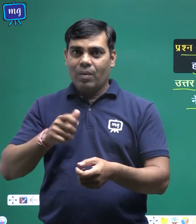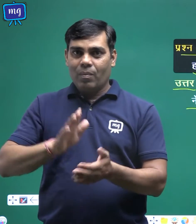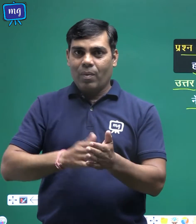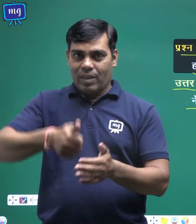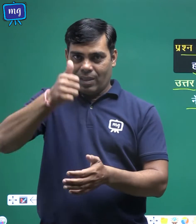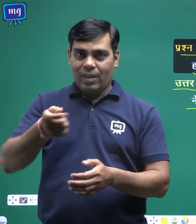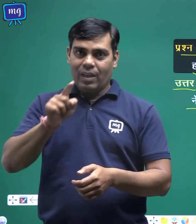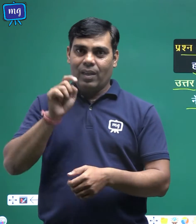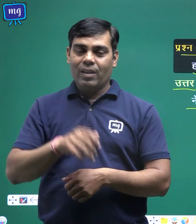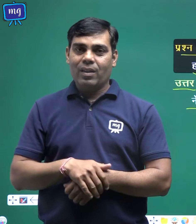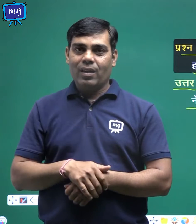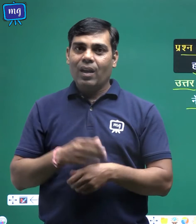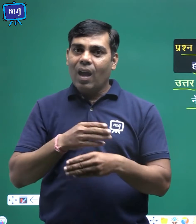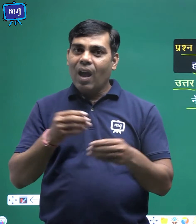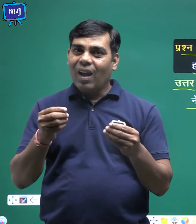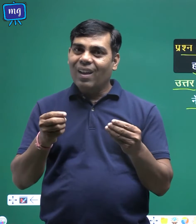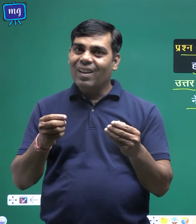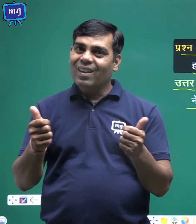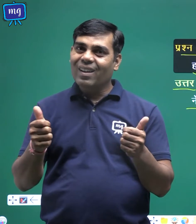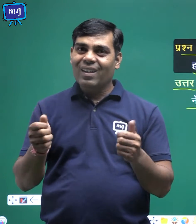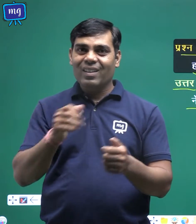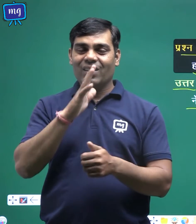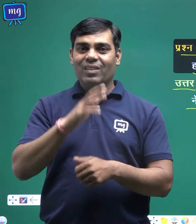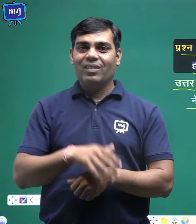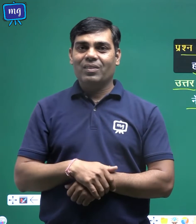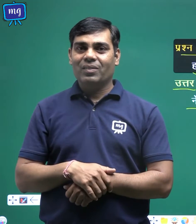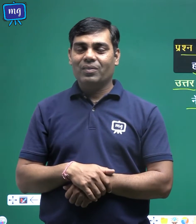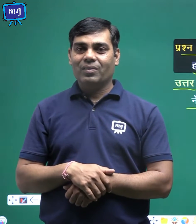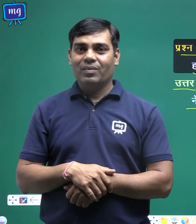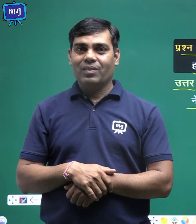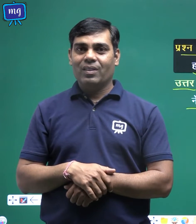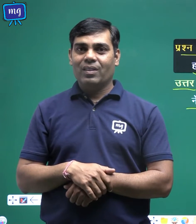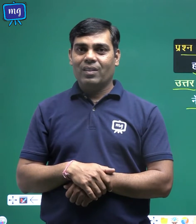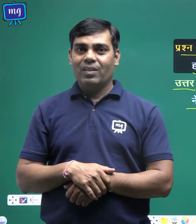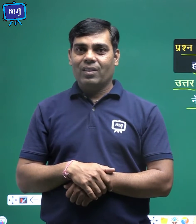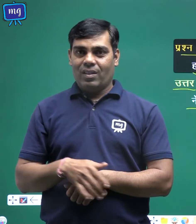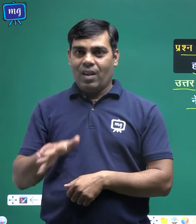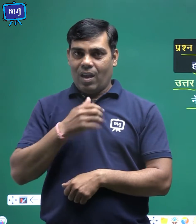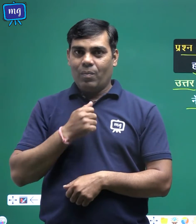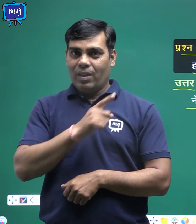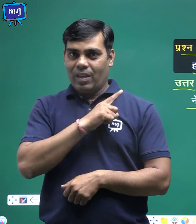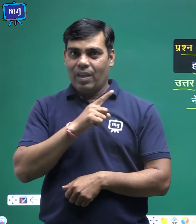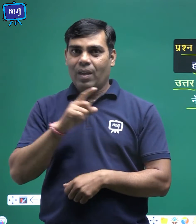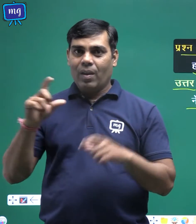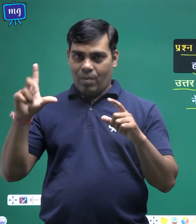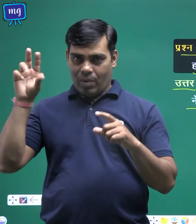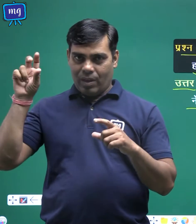ने हल कर दिया था। हमने ये पाठ के सार में पढ़ा था,